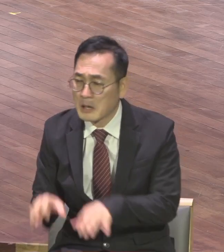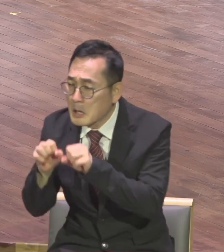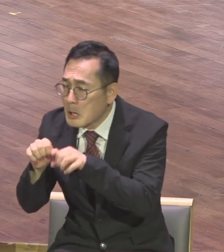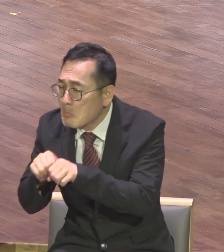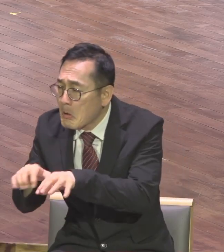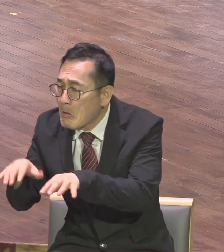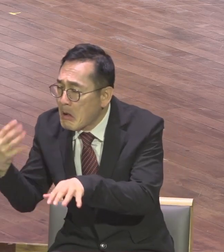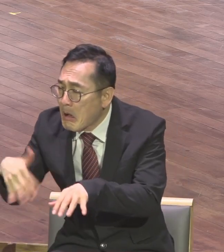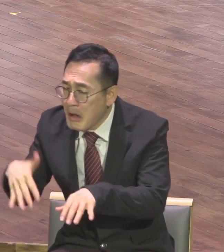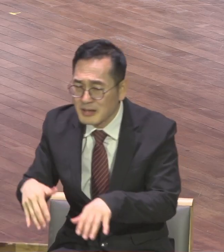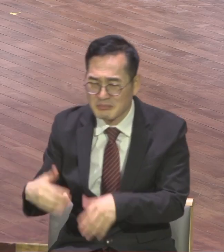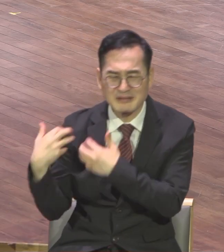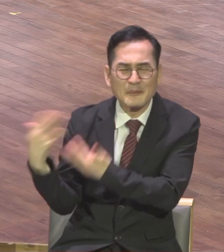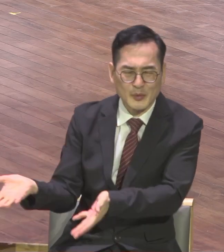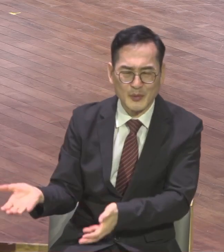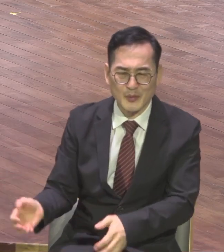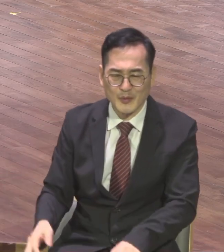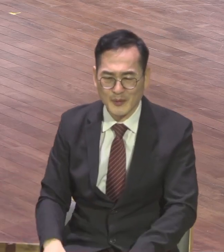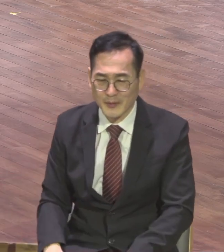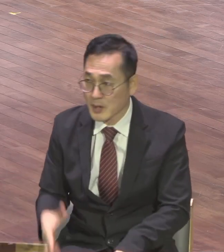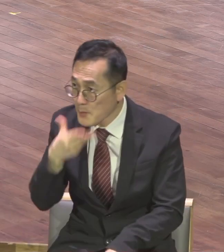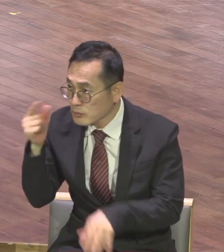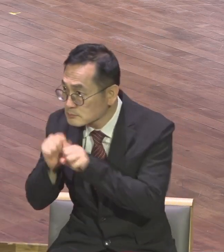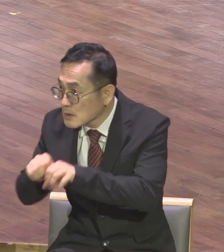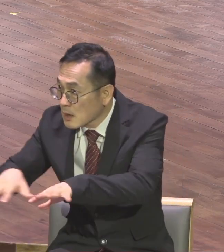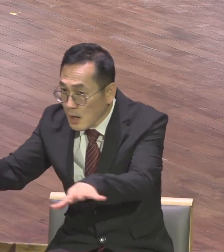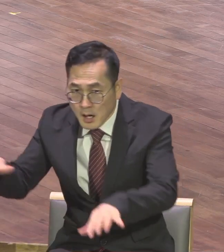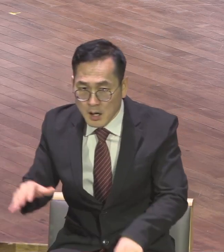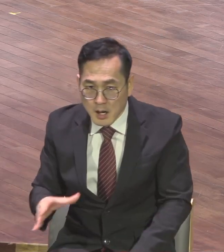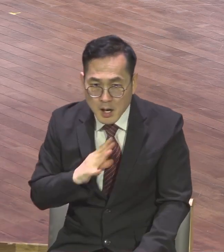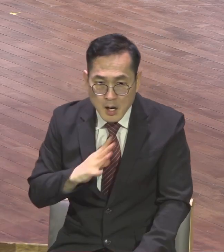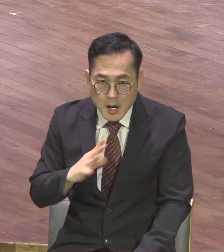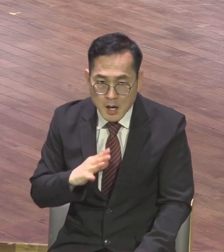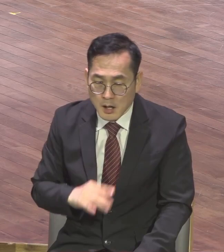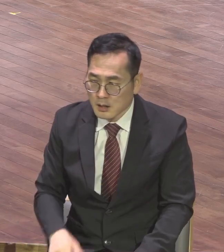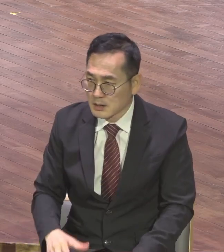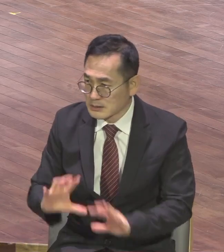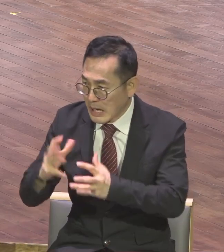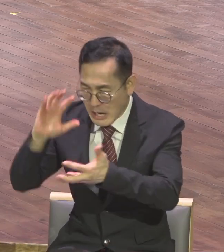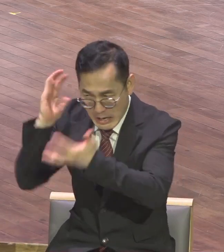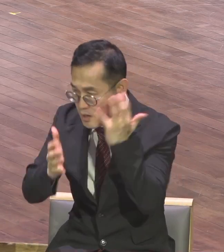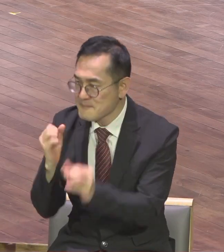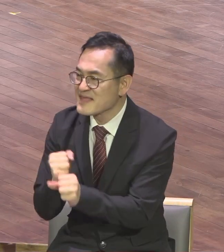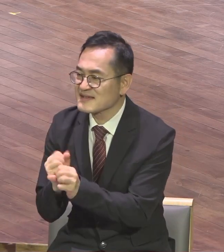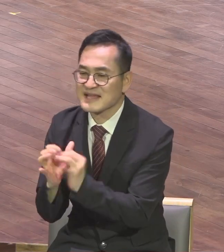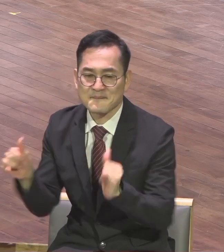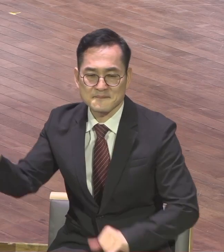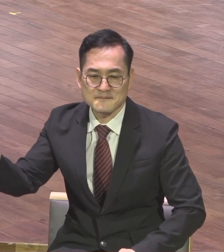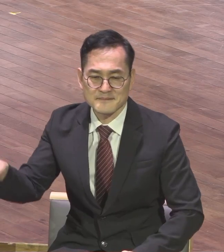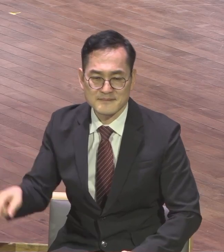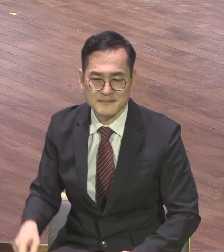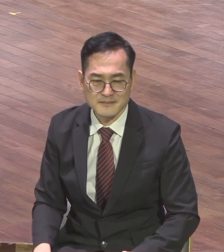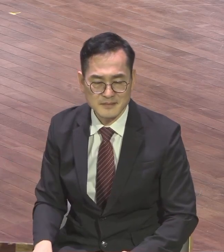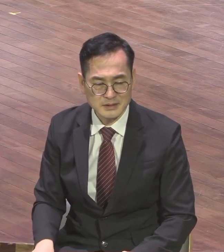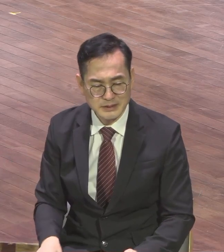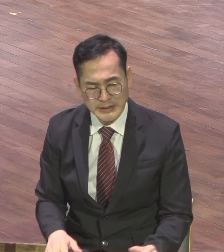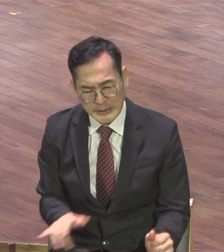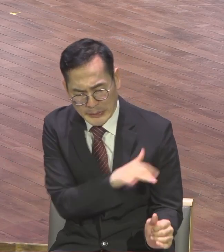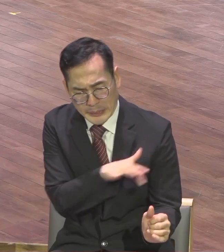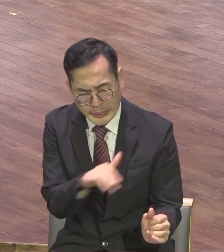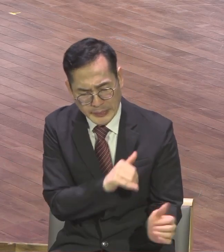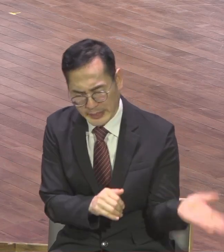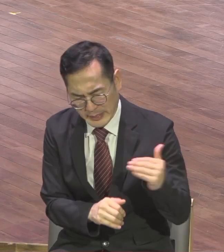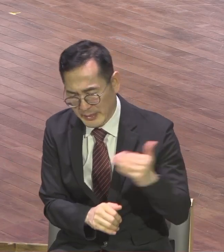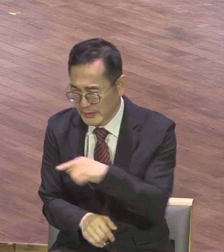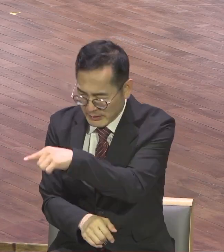원래 천하를 어지럽힌 사람들 이 표현은 부정적인 말이지요. 부정적인 의미로 정치적 선동과